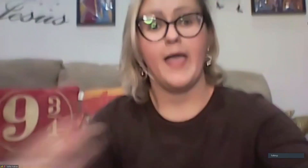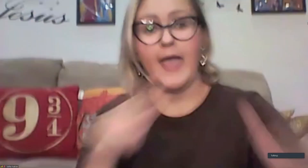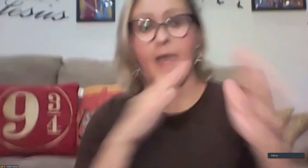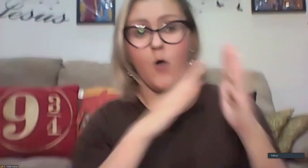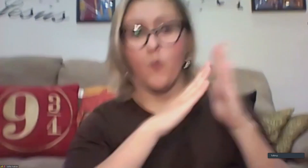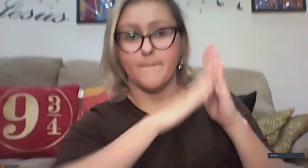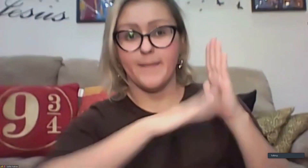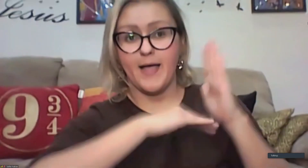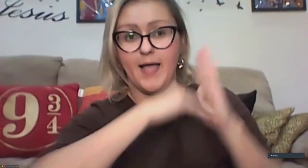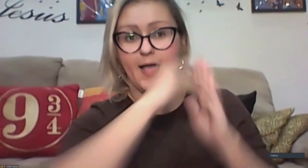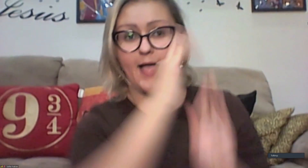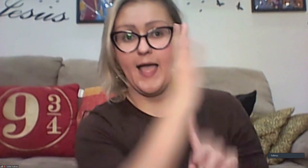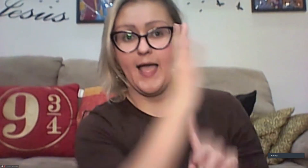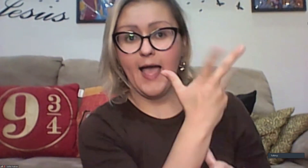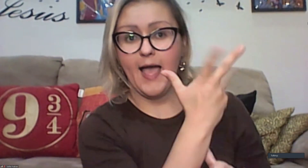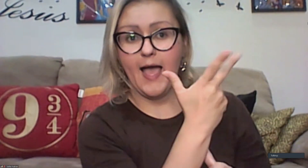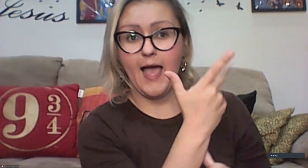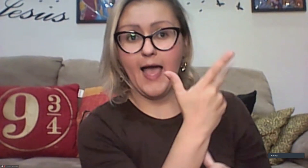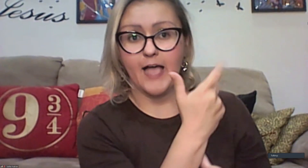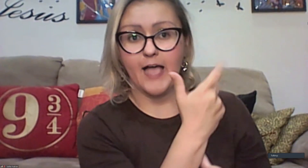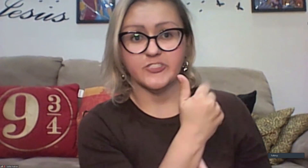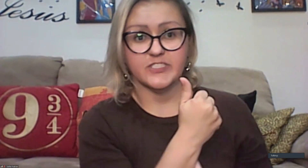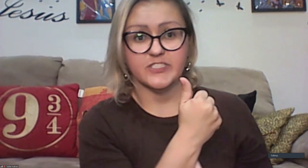Essa pintura, esta arte dessa mulher